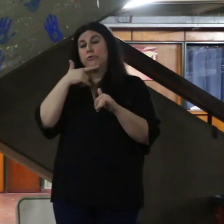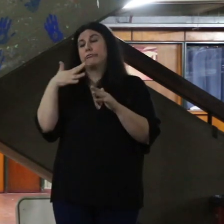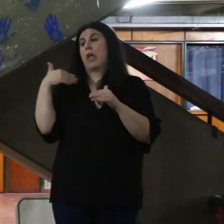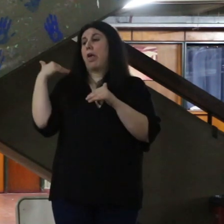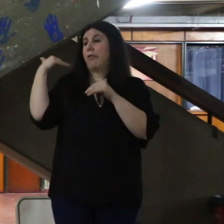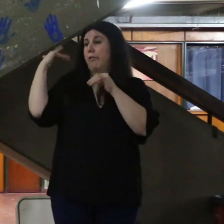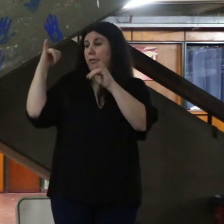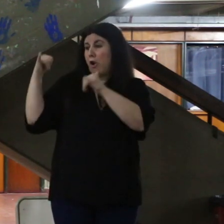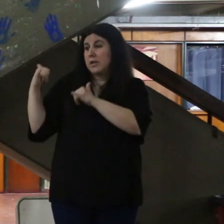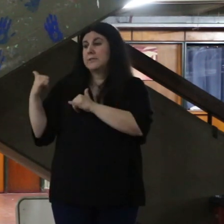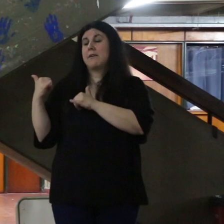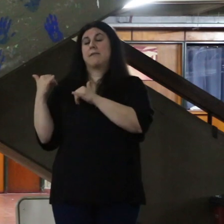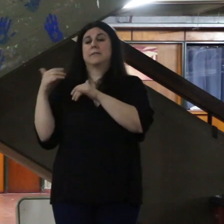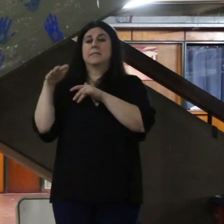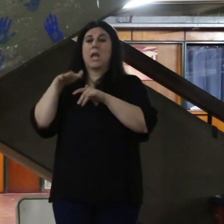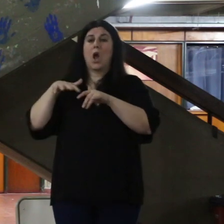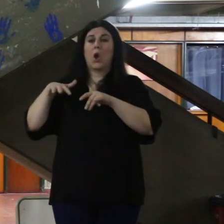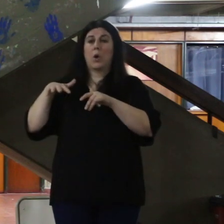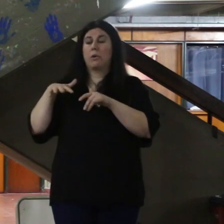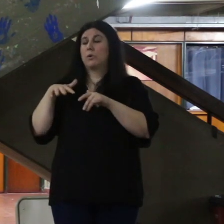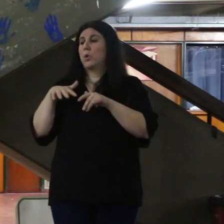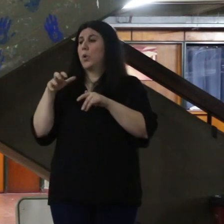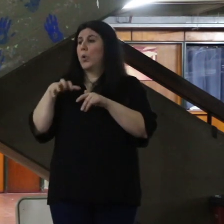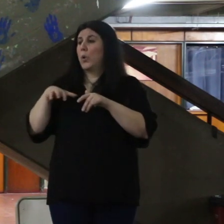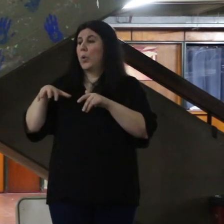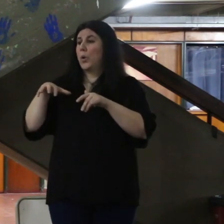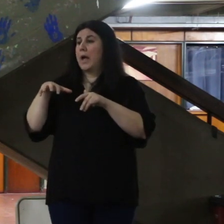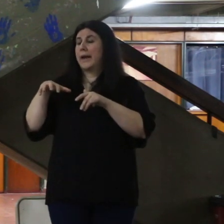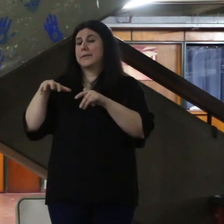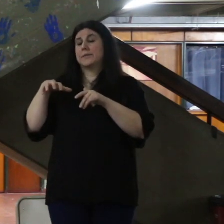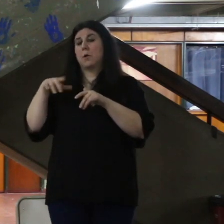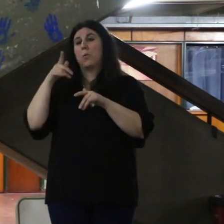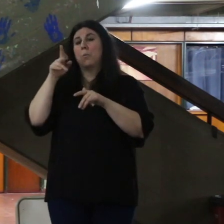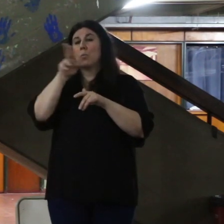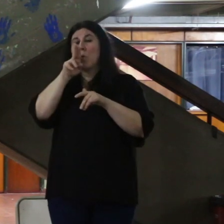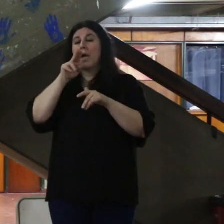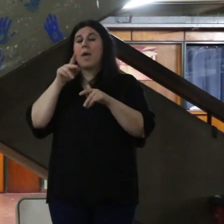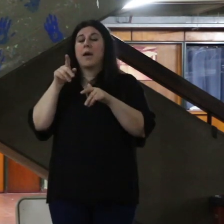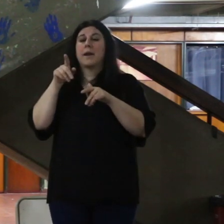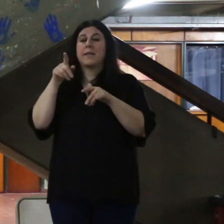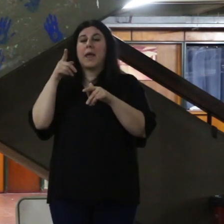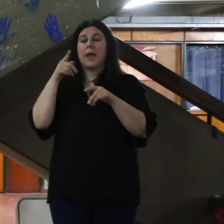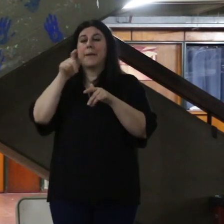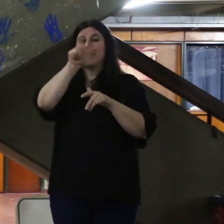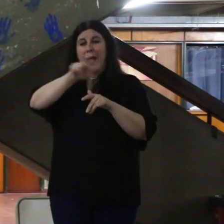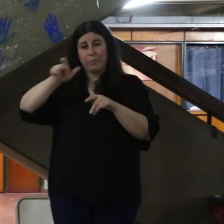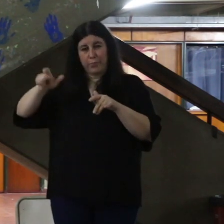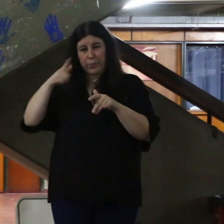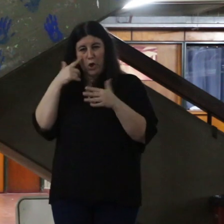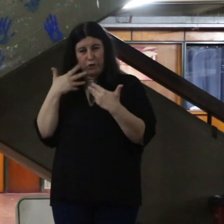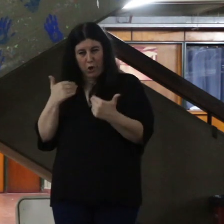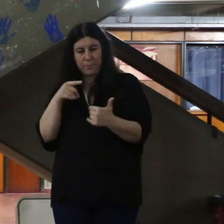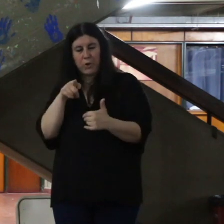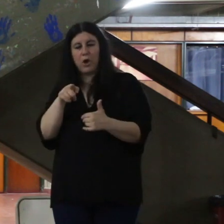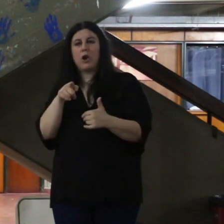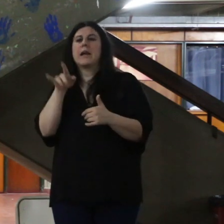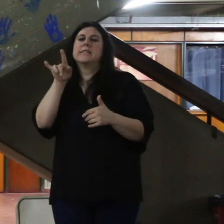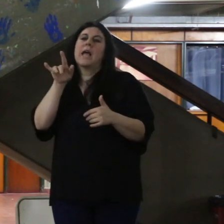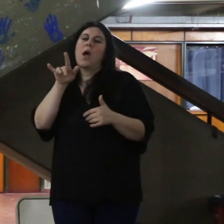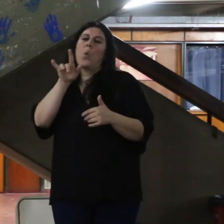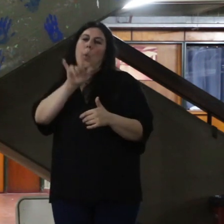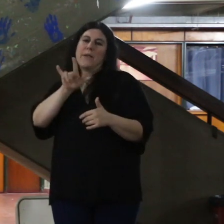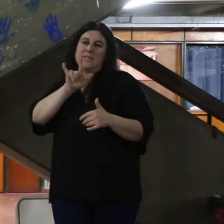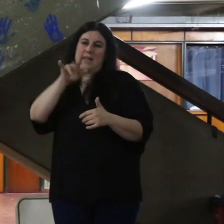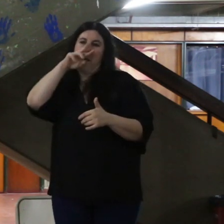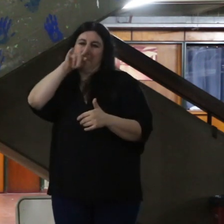Adolescencia, Sectores Populares, una antropóloga interesantísima, trabaja en la Universidad de La